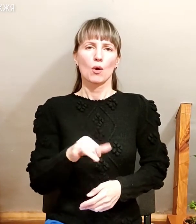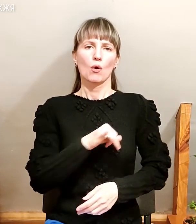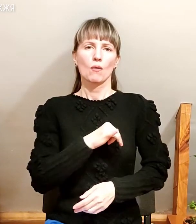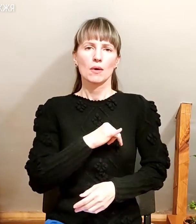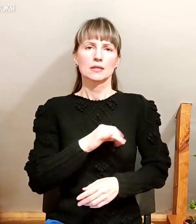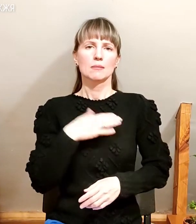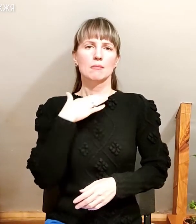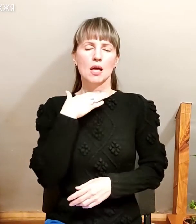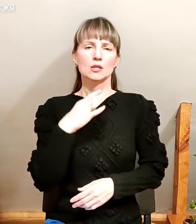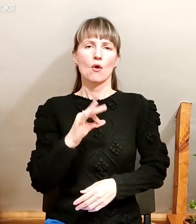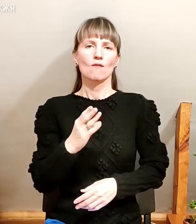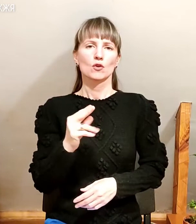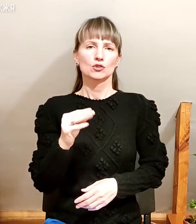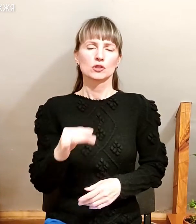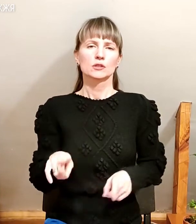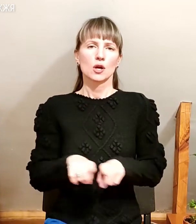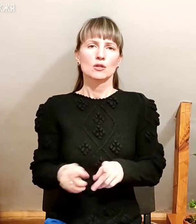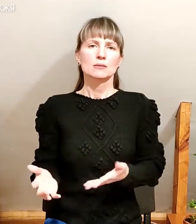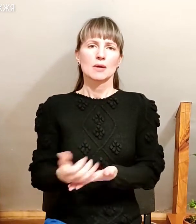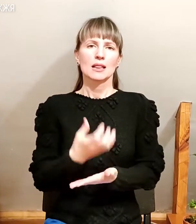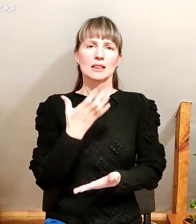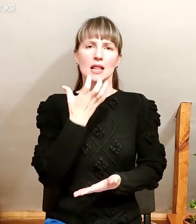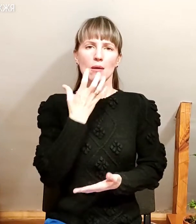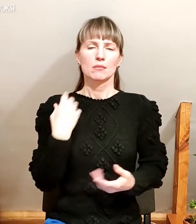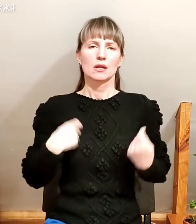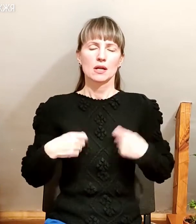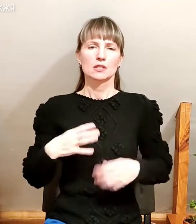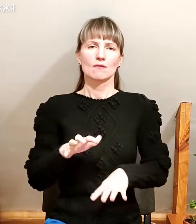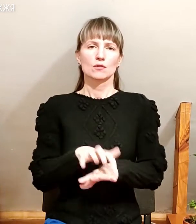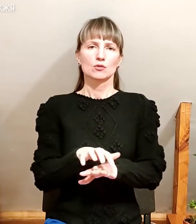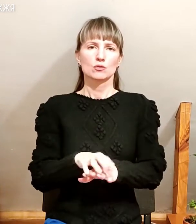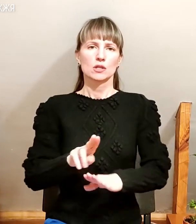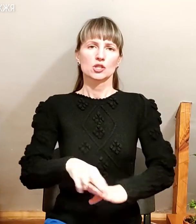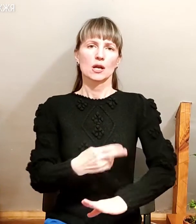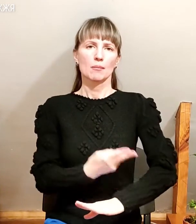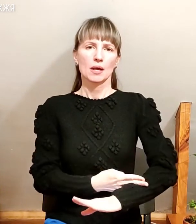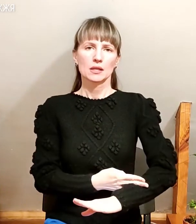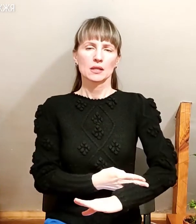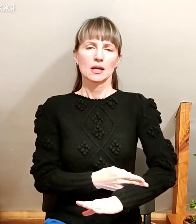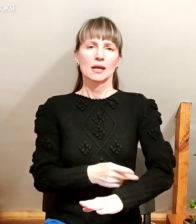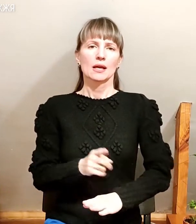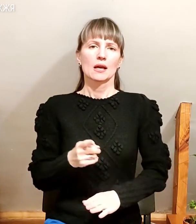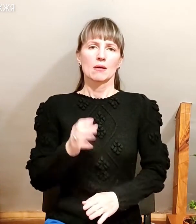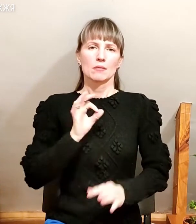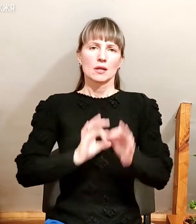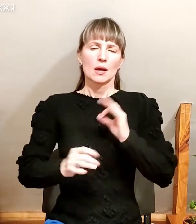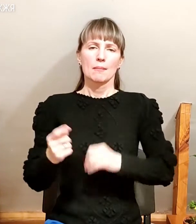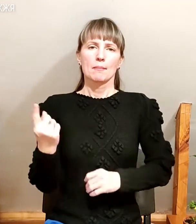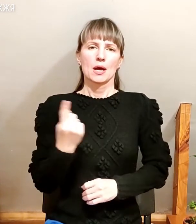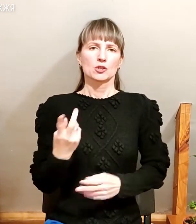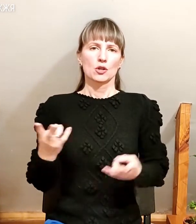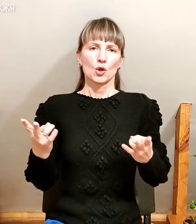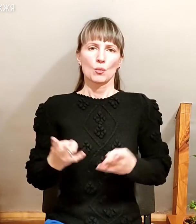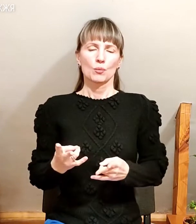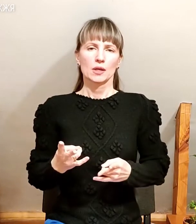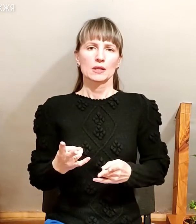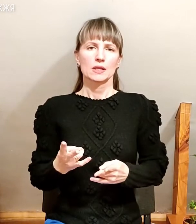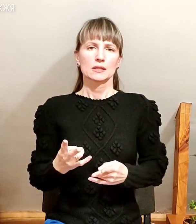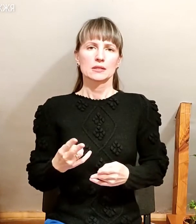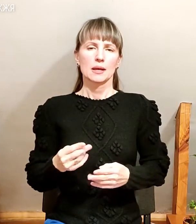та овочі. Також збирають і теплі речі, взуття та шкарпетки. Та медикаменти першої необхідності, а саме бинти,